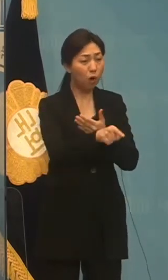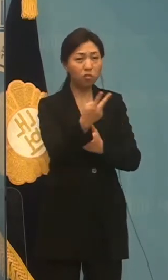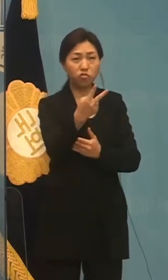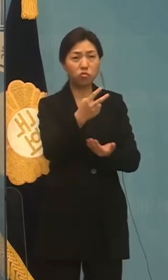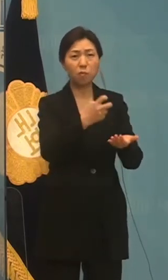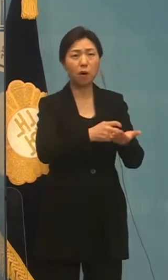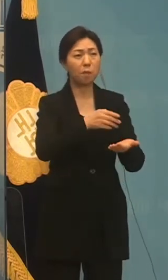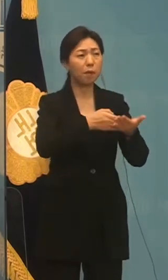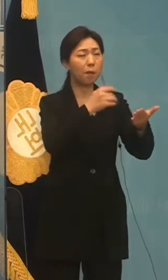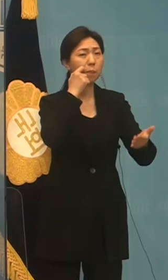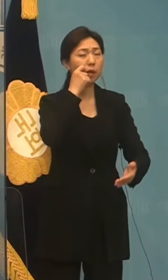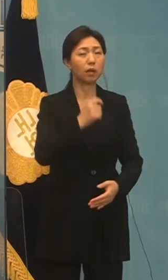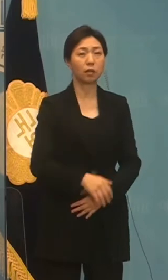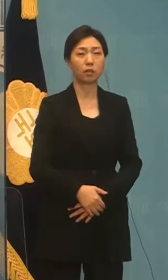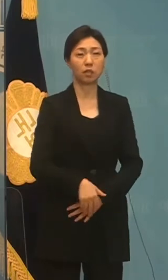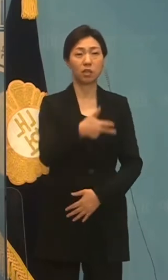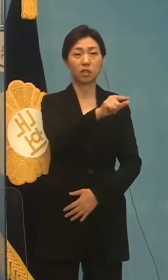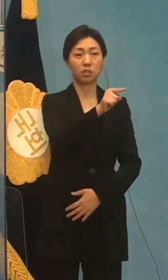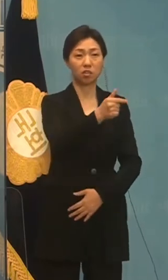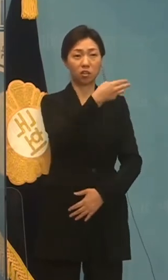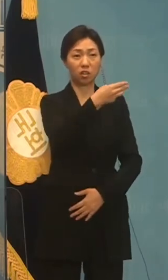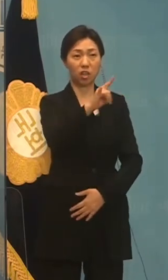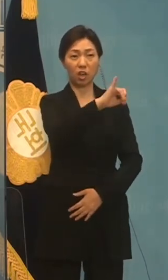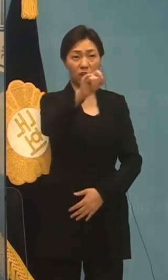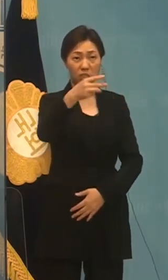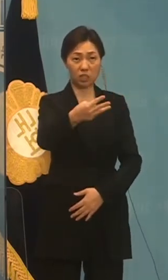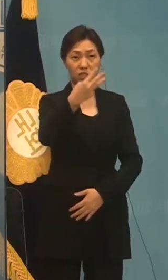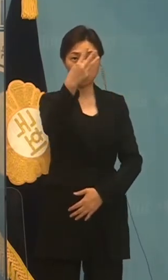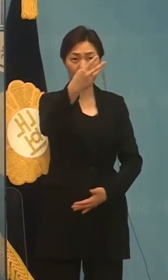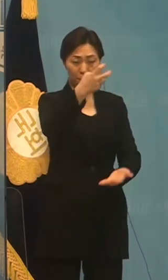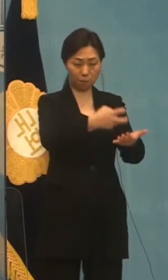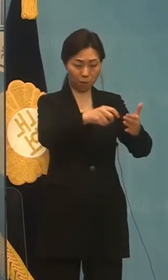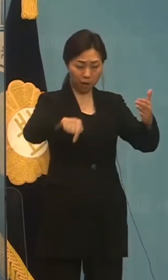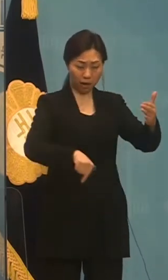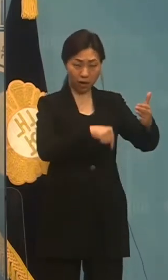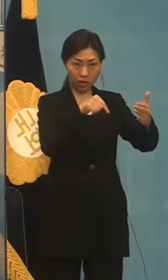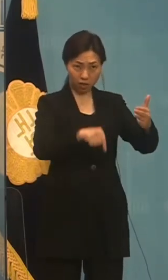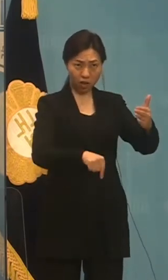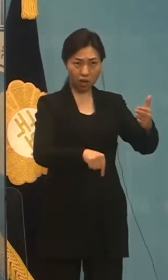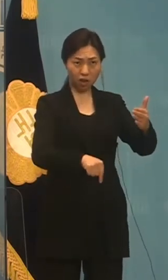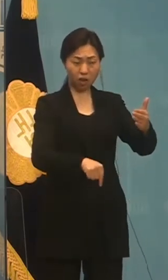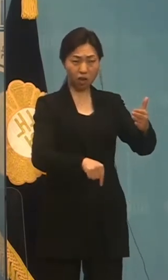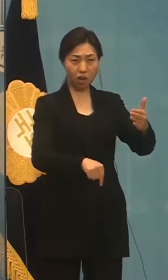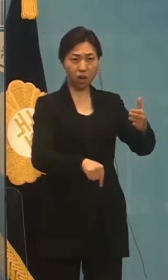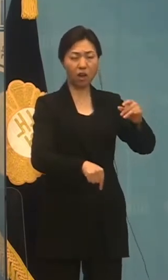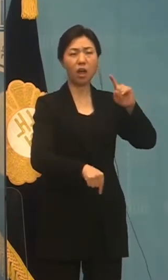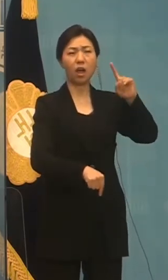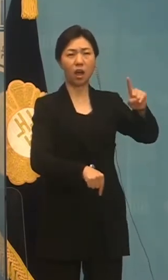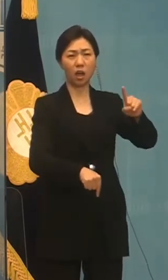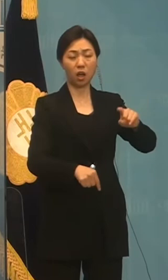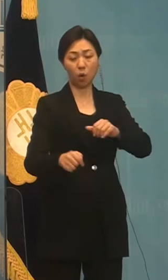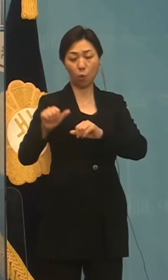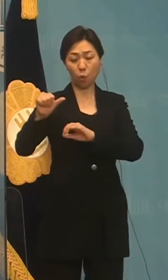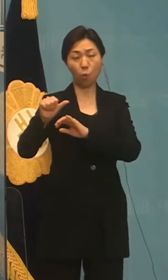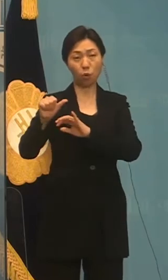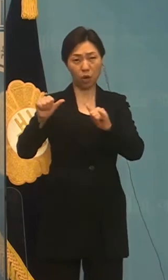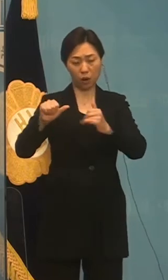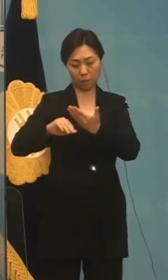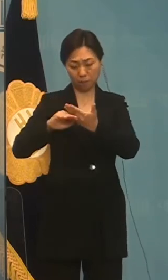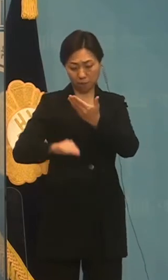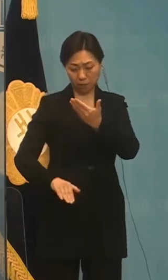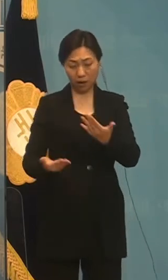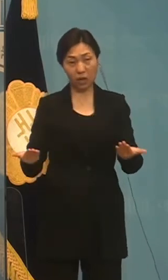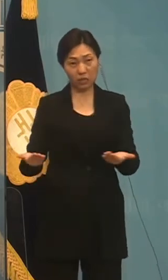더군다나 전태일 3법 중 5인 미만 사업장의 근로기준법을 적용하는 것과